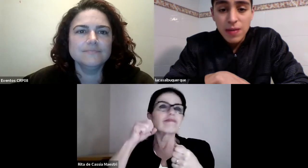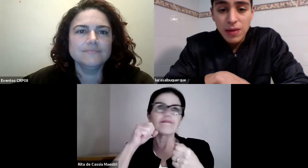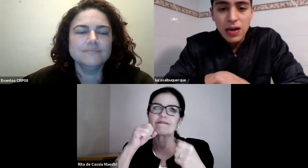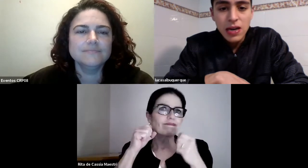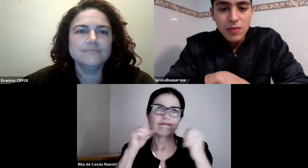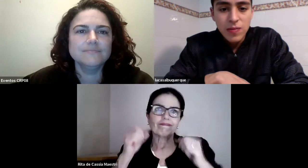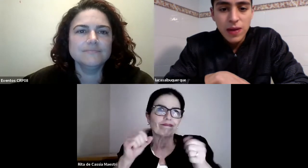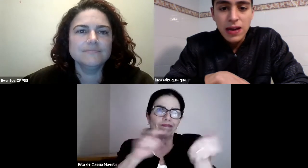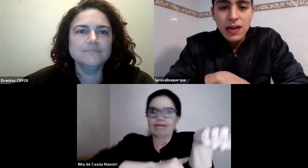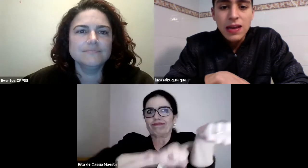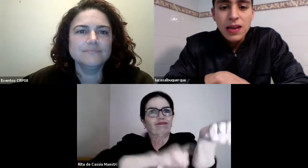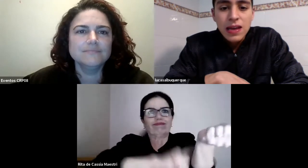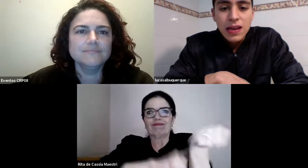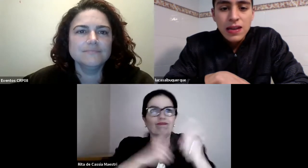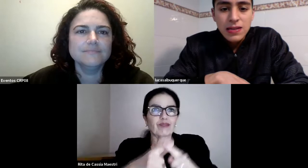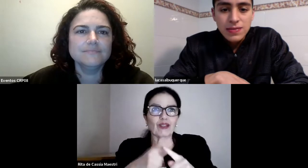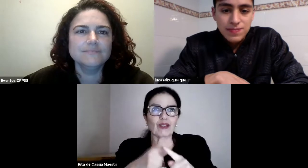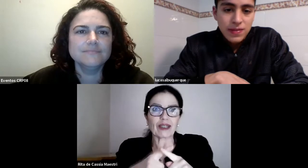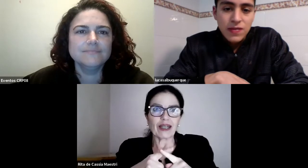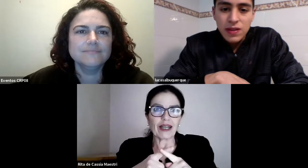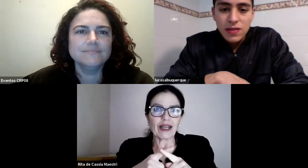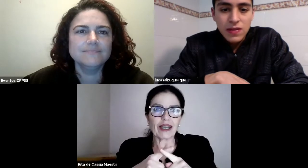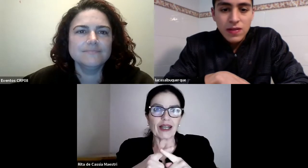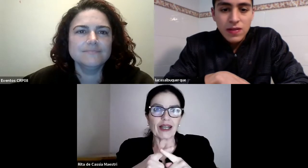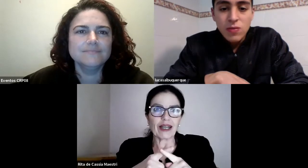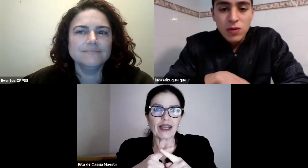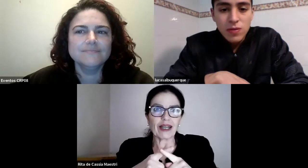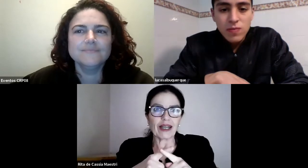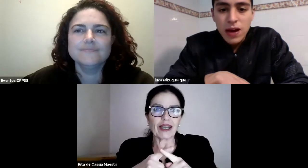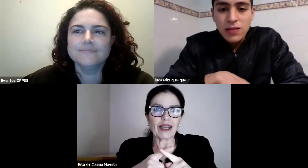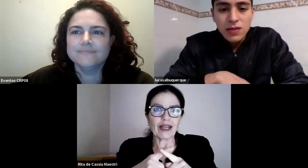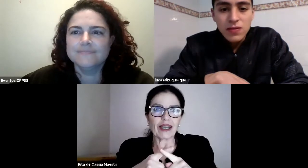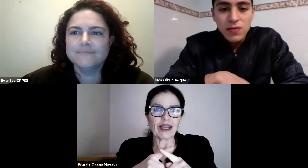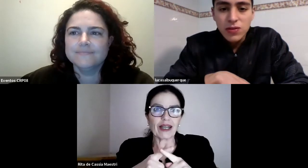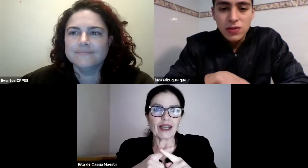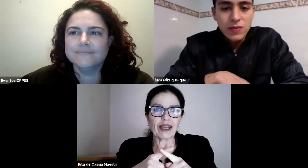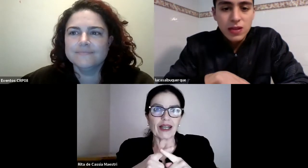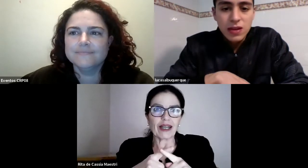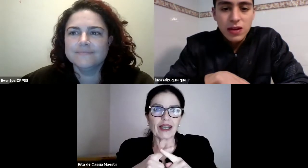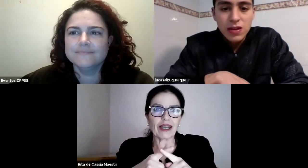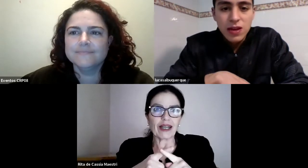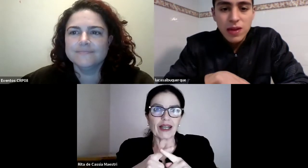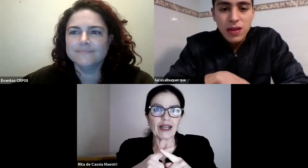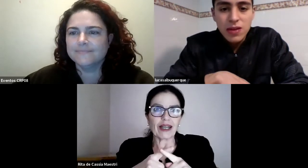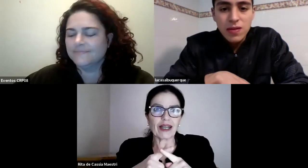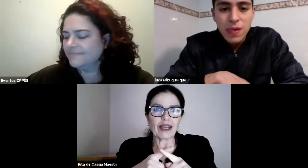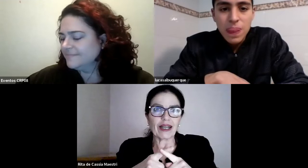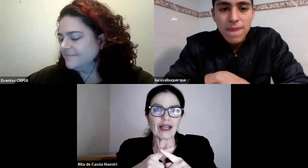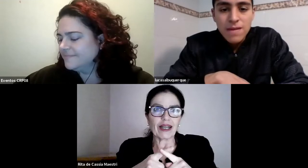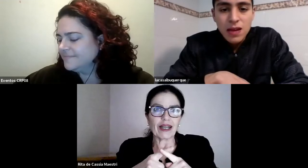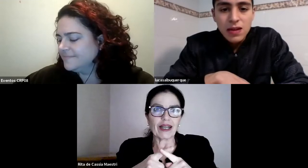a minha mãe, meu pai, eles, enfim, ficaram muito preocupados, nervosos, porque